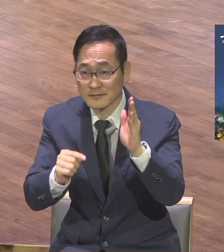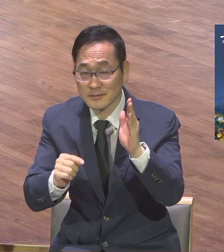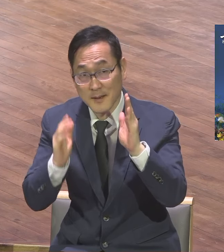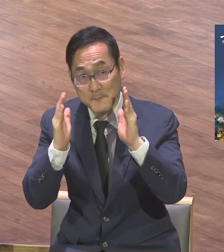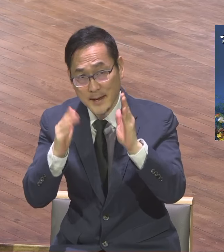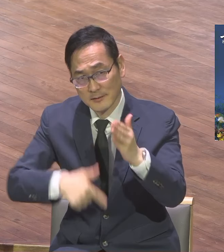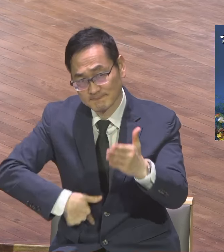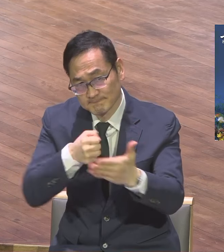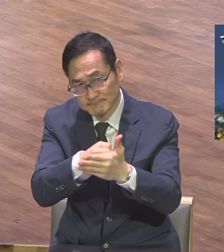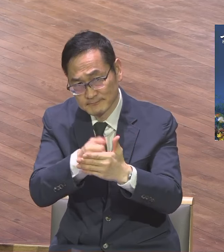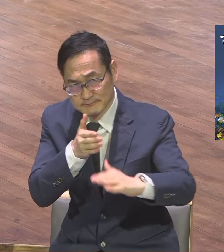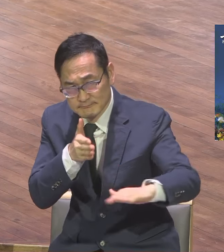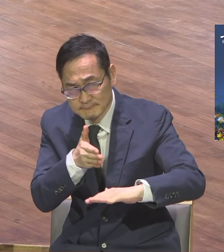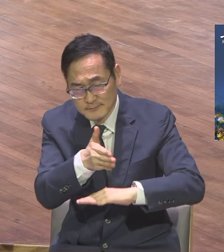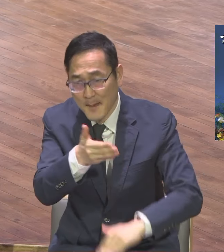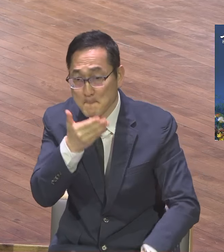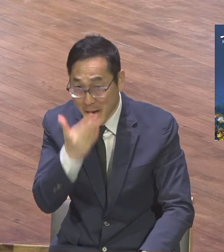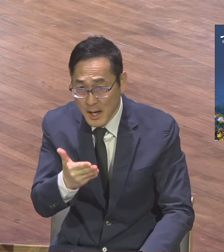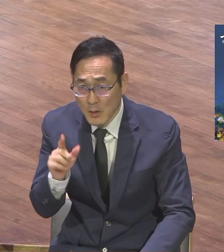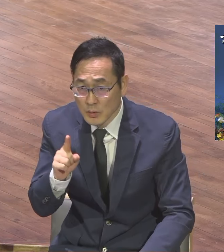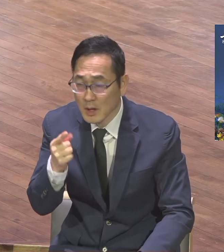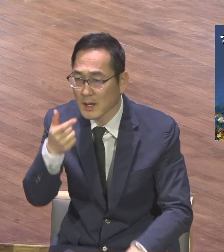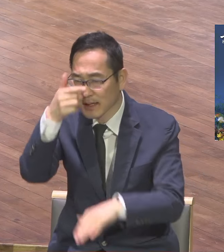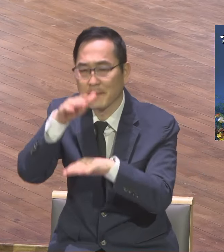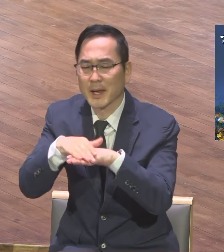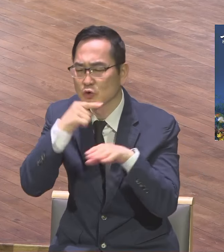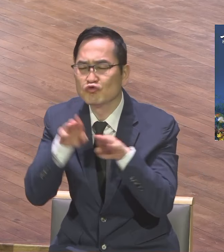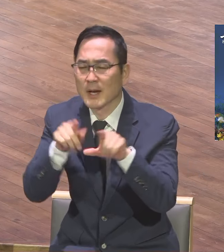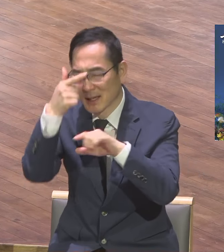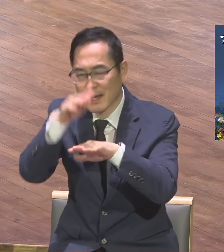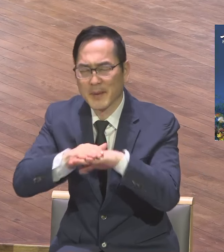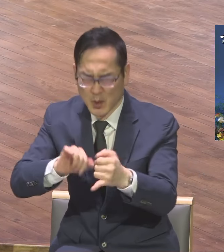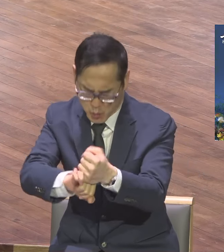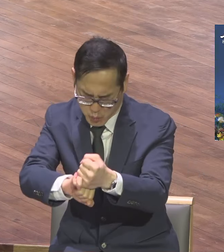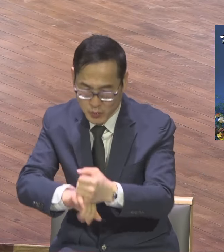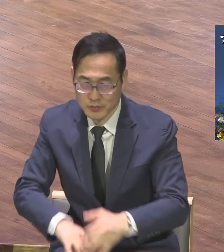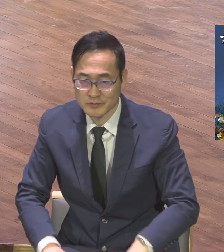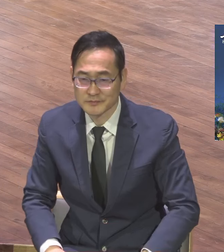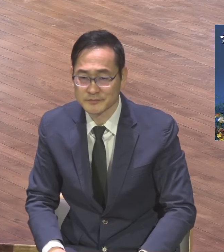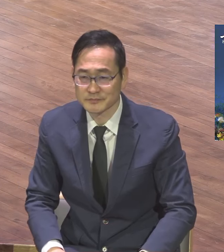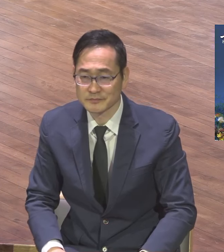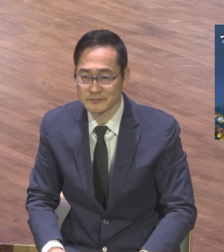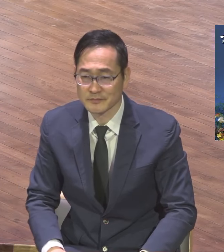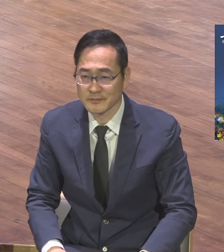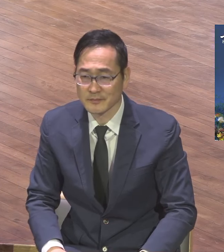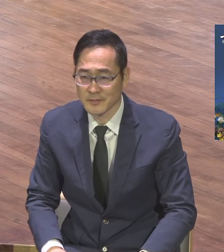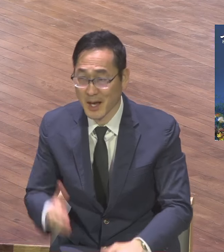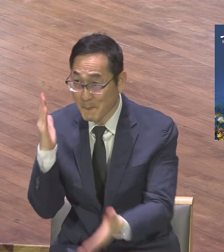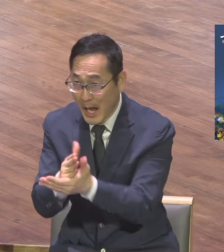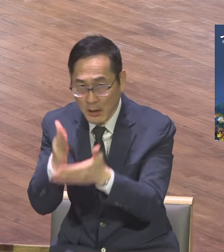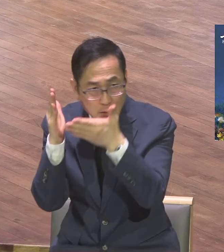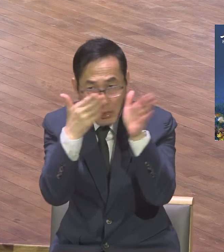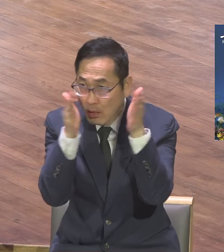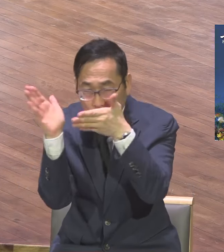예배 시간이다. 예배 제대로만 드리면 다 회복되게 돼 있어. 다 치유되게 돼 있다.